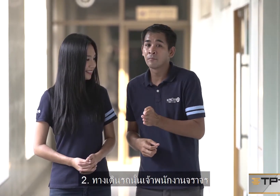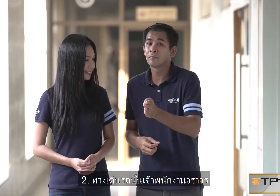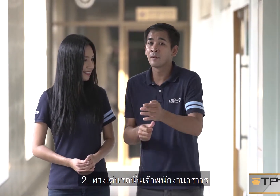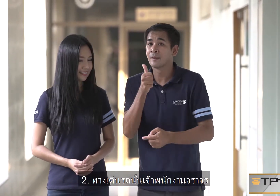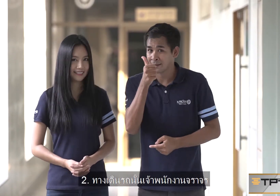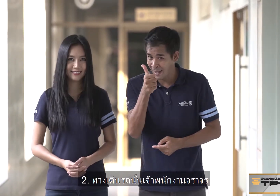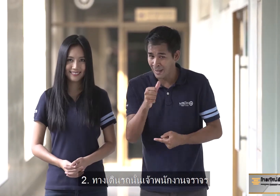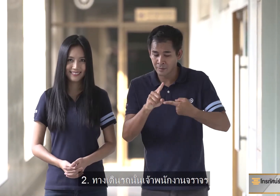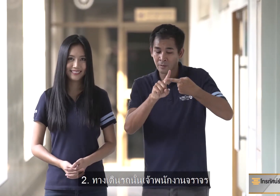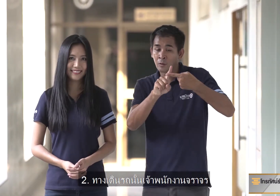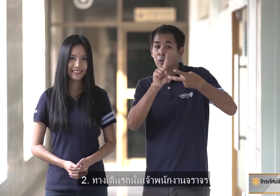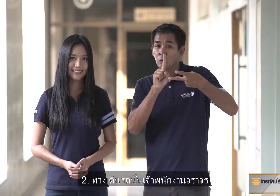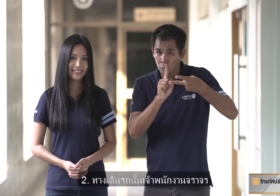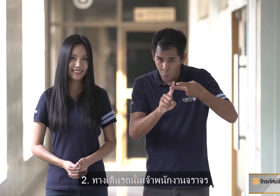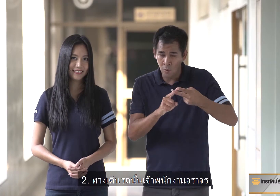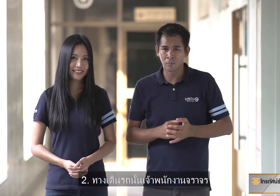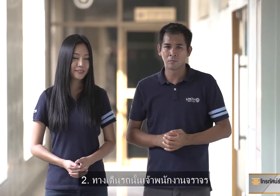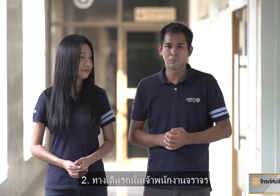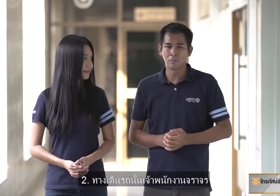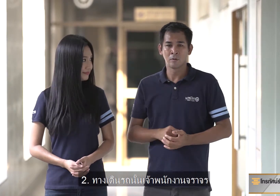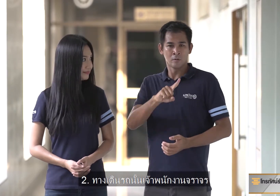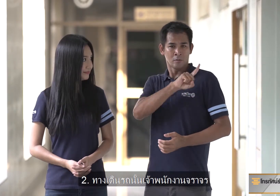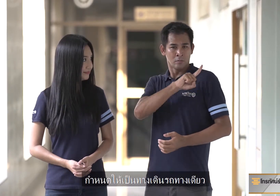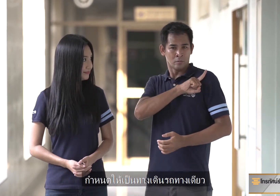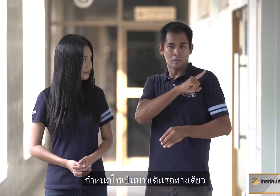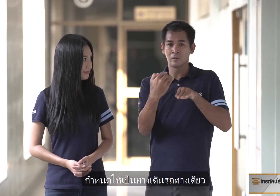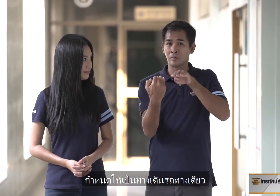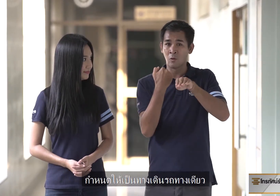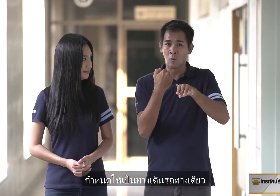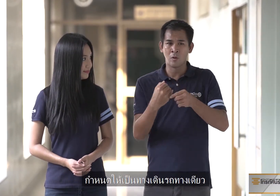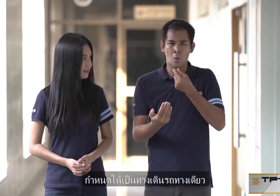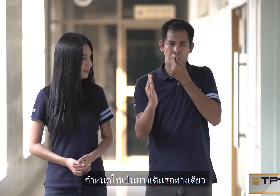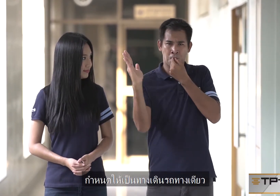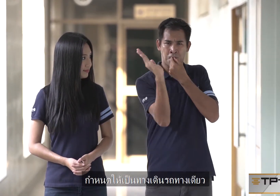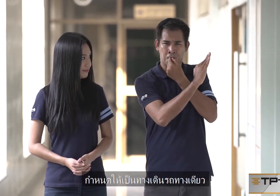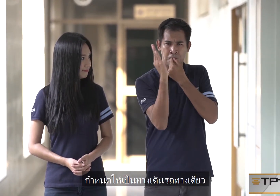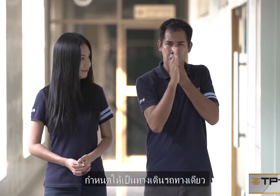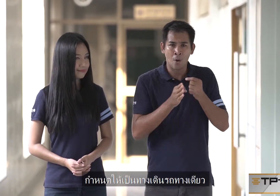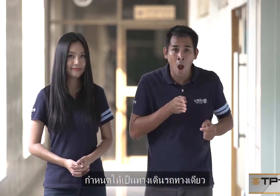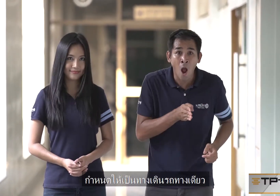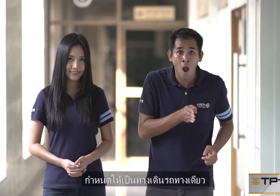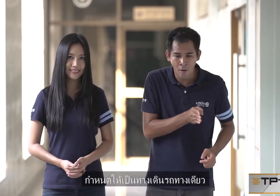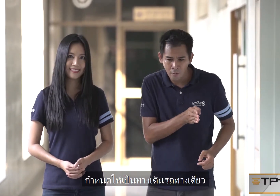2. ทางเดินรถนั้นเจ้าพนักงานจราจรกำหนดให้เป็นทางเดินรถทาง